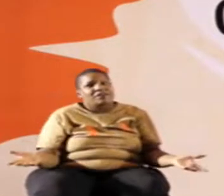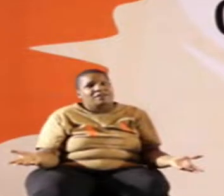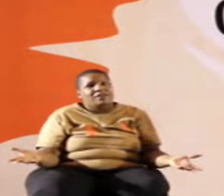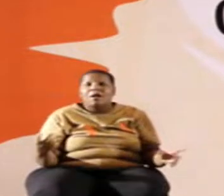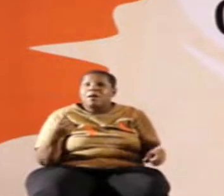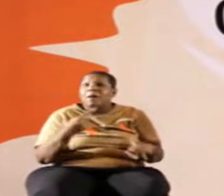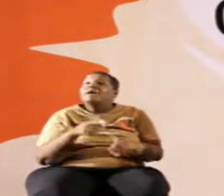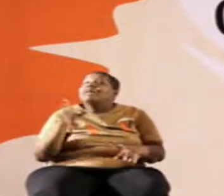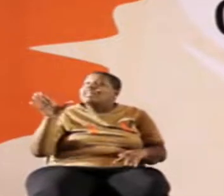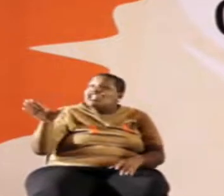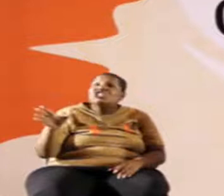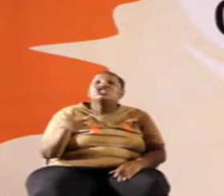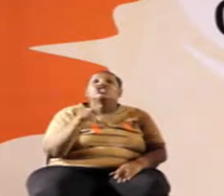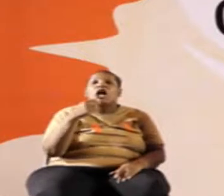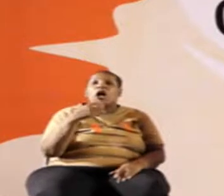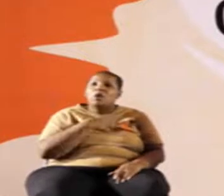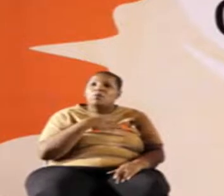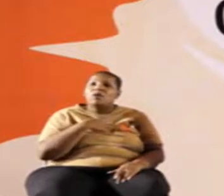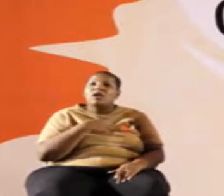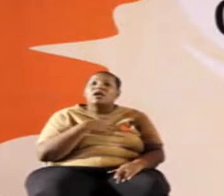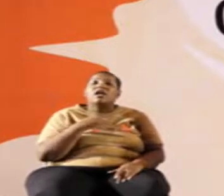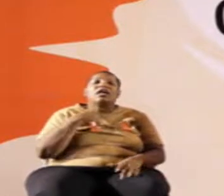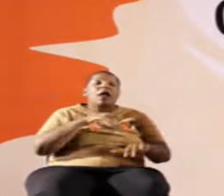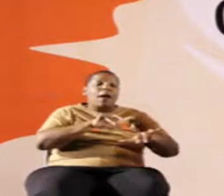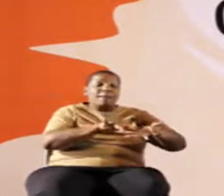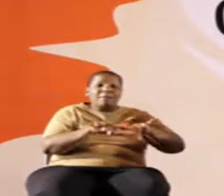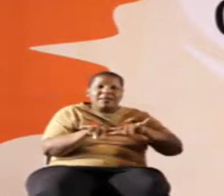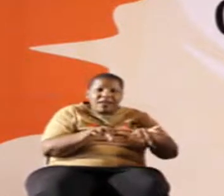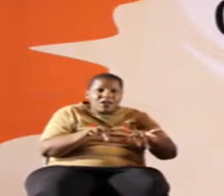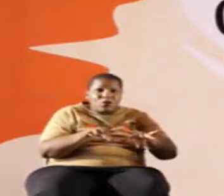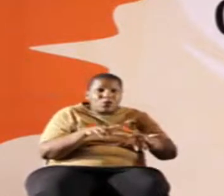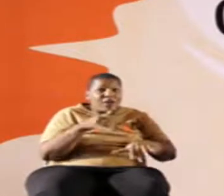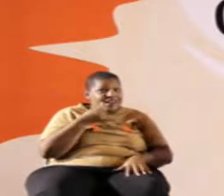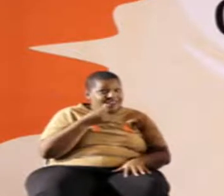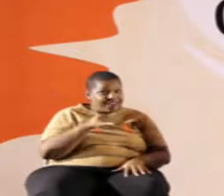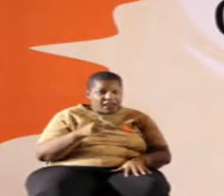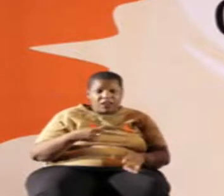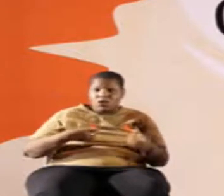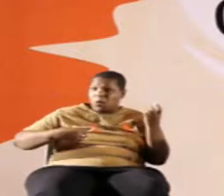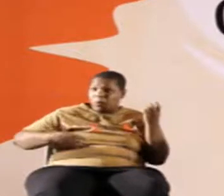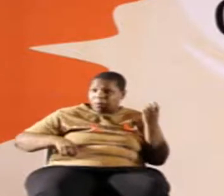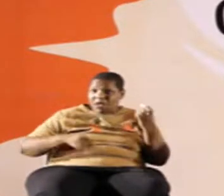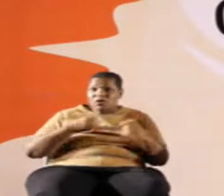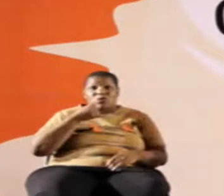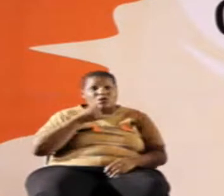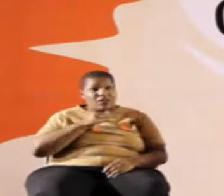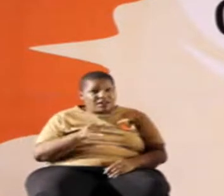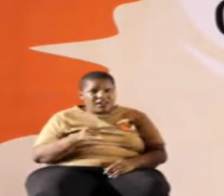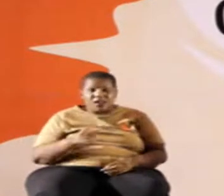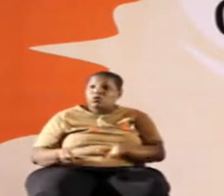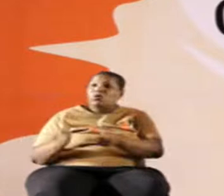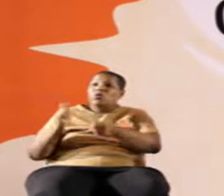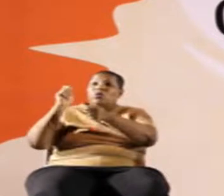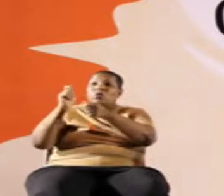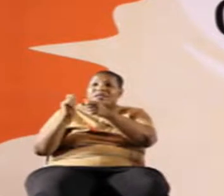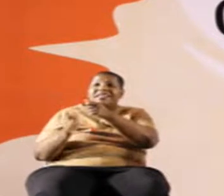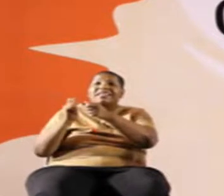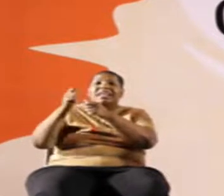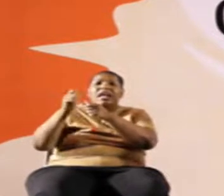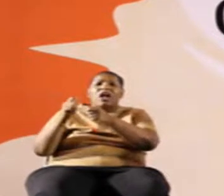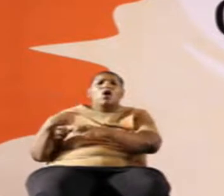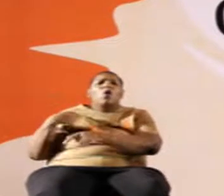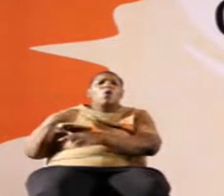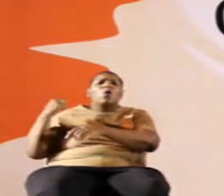Porque ela chama. E ela chama com piano elétrico, com baixo elétrico, com tamborim, com